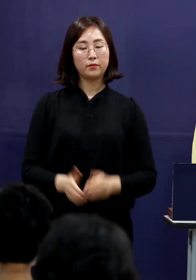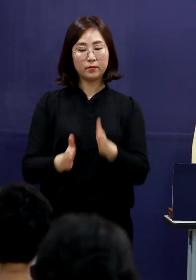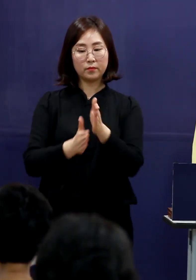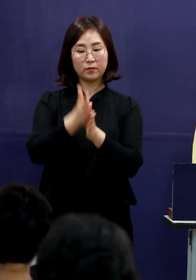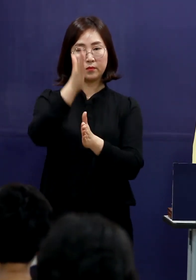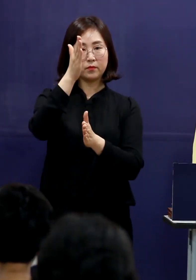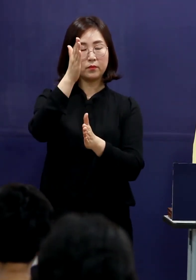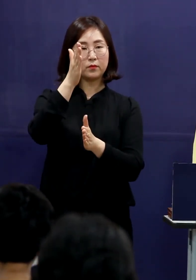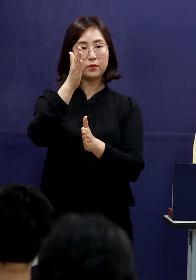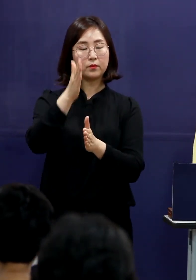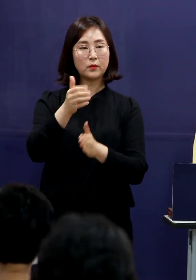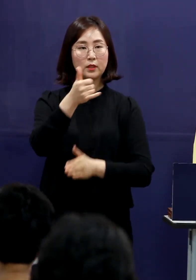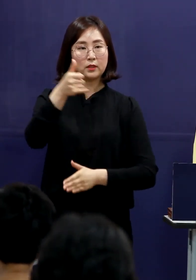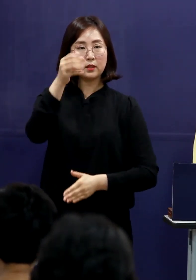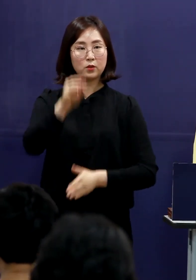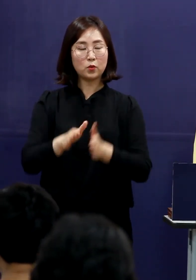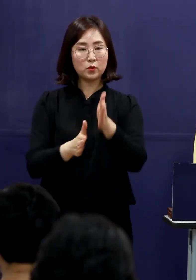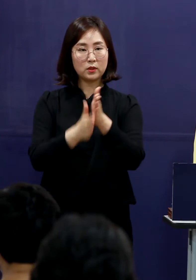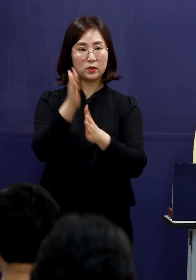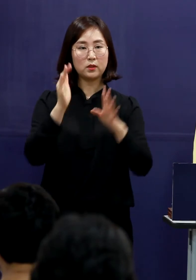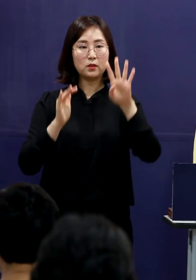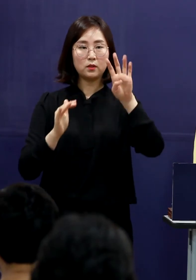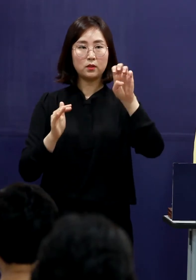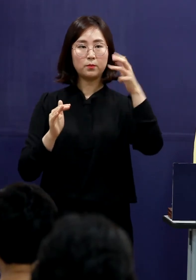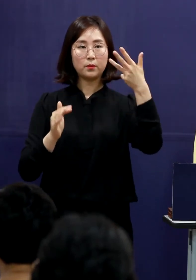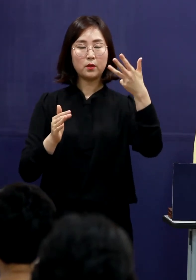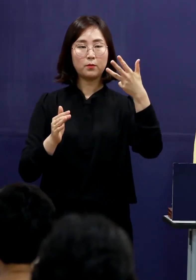우리시 48번 확진자는